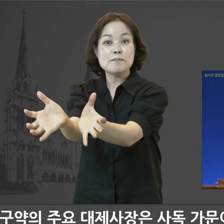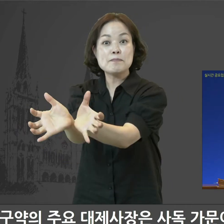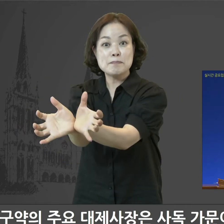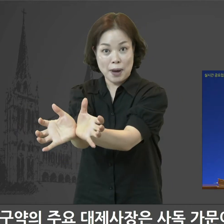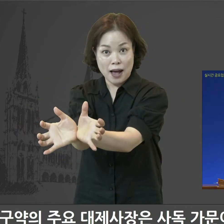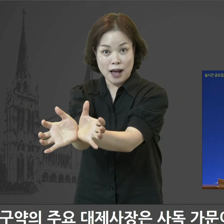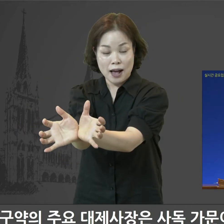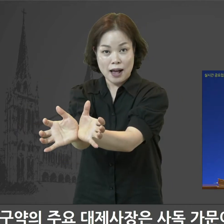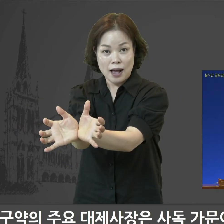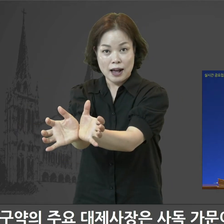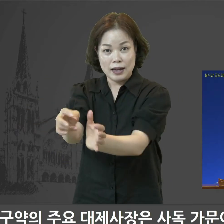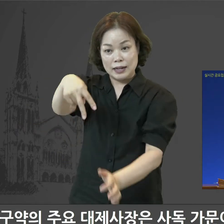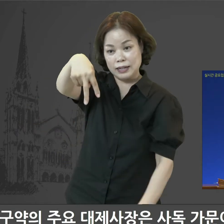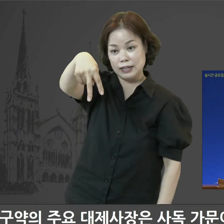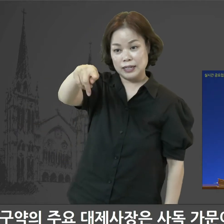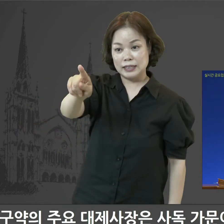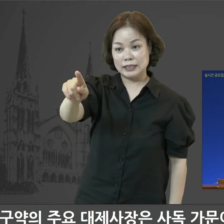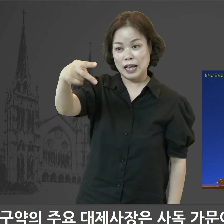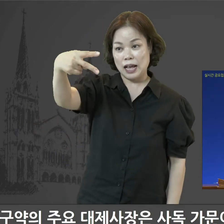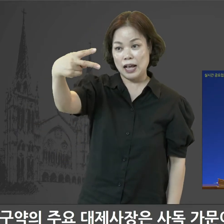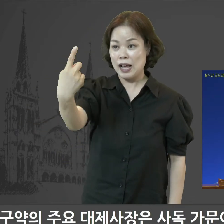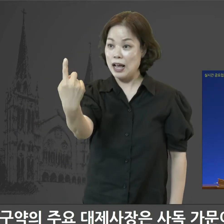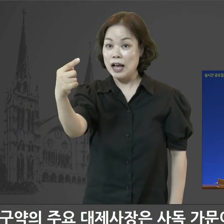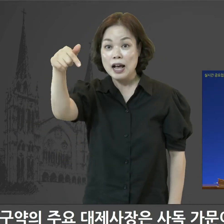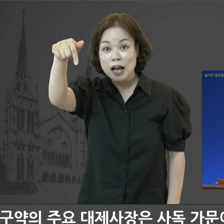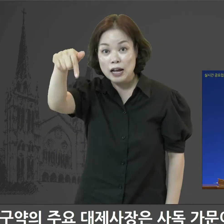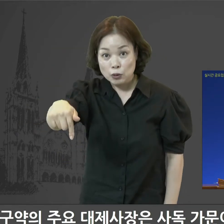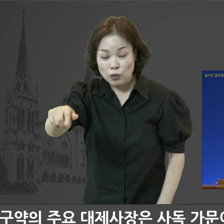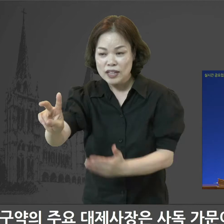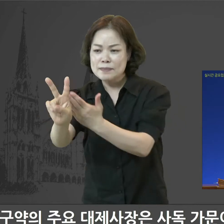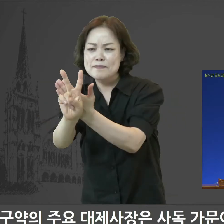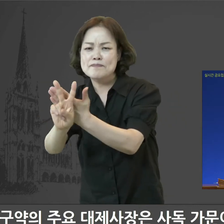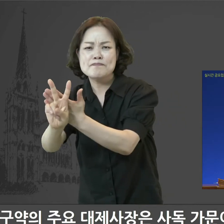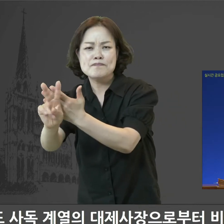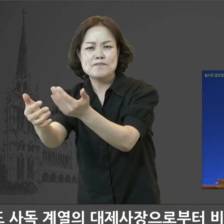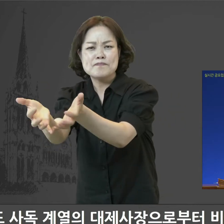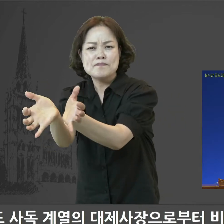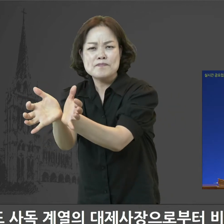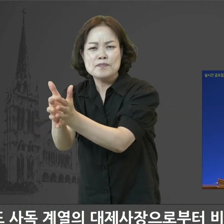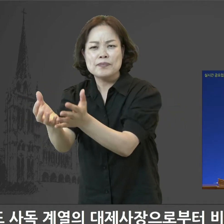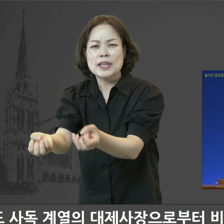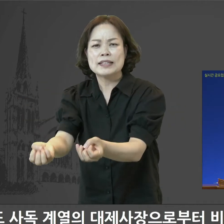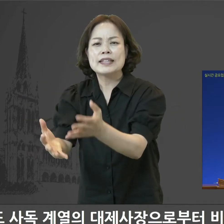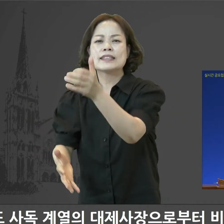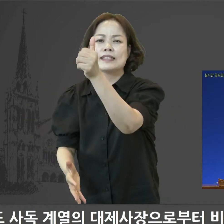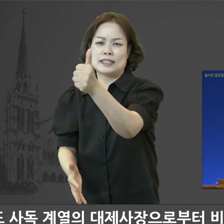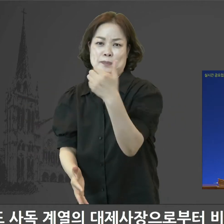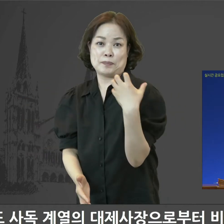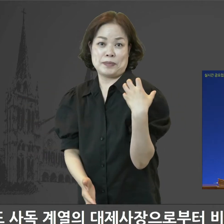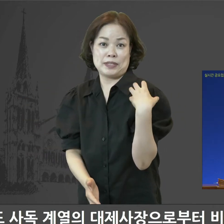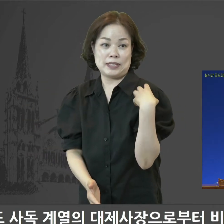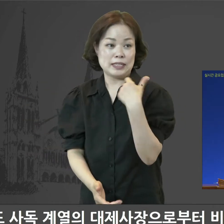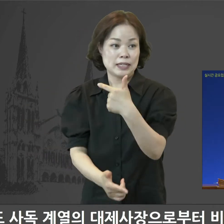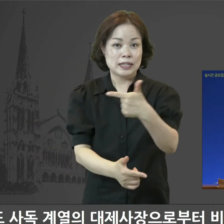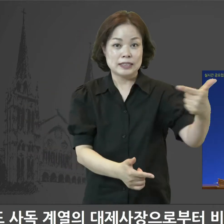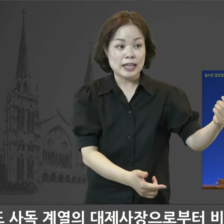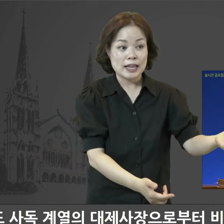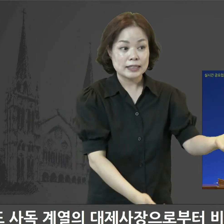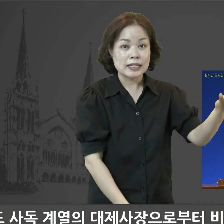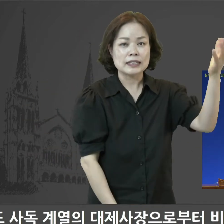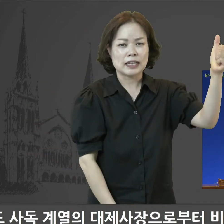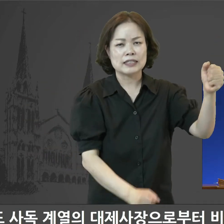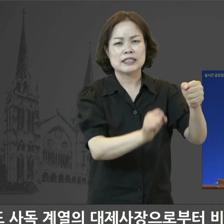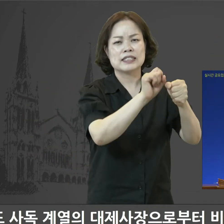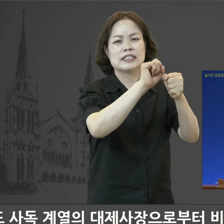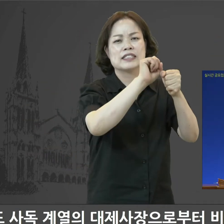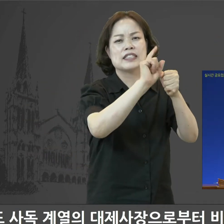이 사독 계열이기 때문에 사두개인들이 주로 제사장 직분을 맞이하고, 대제사장은 대부분